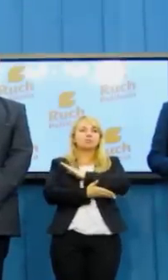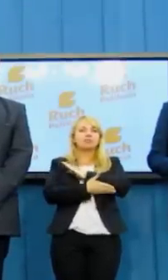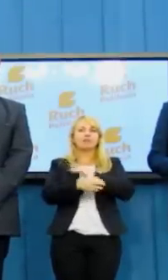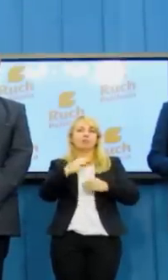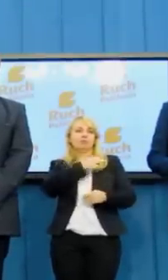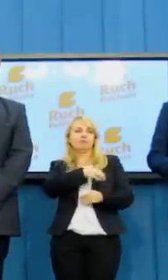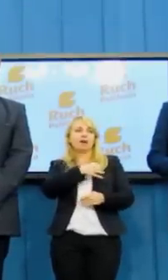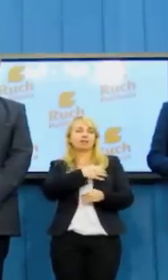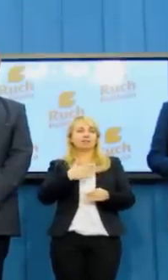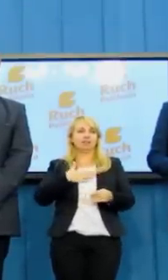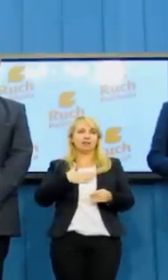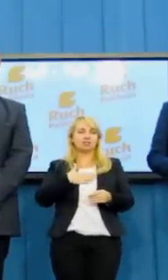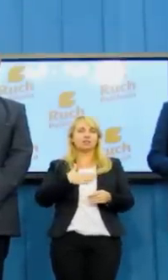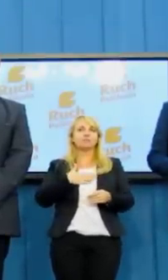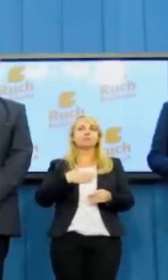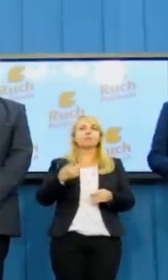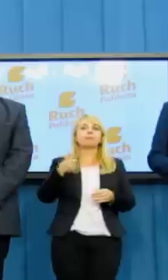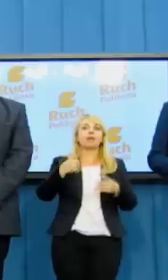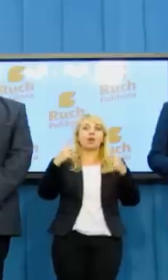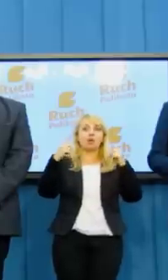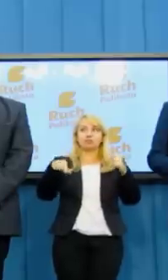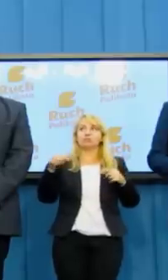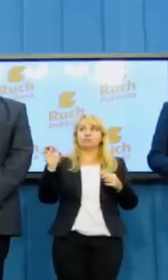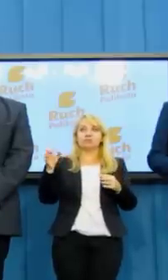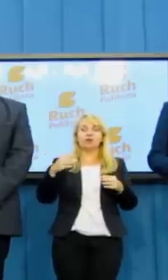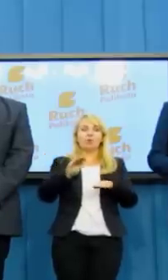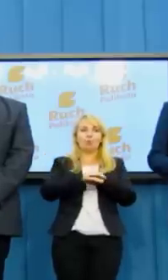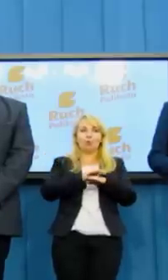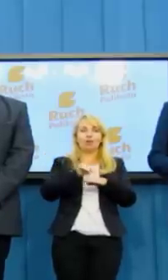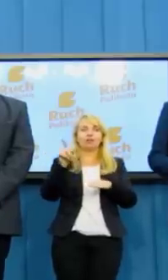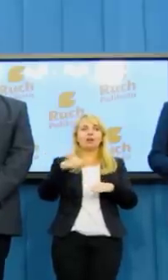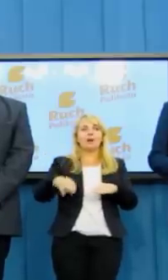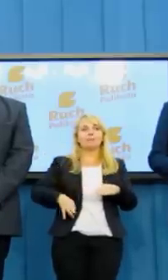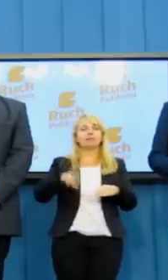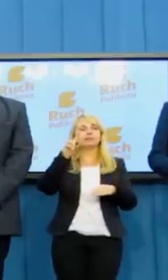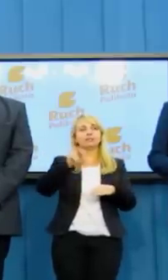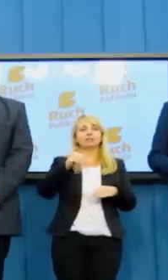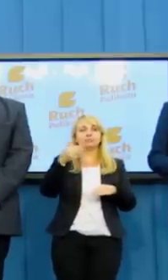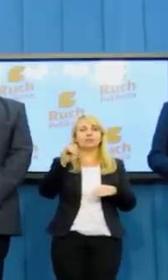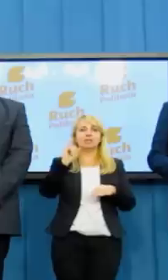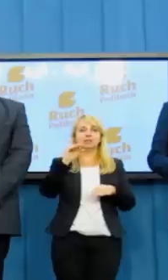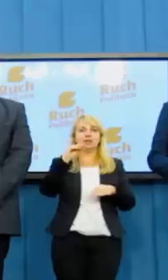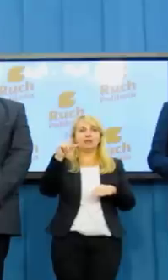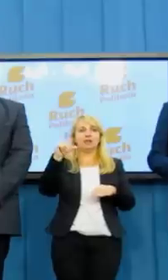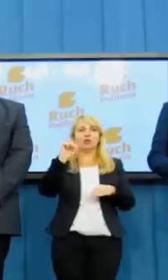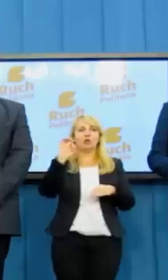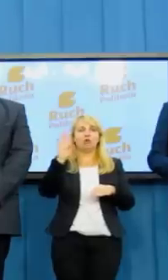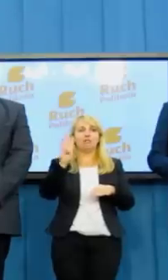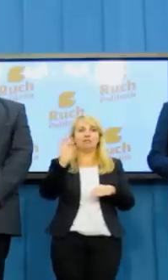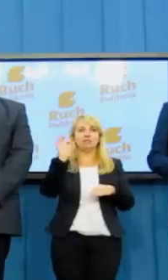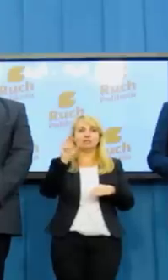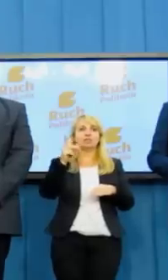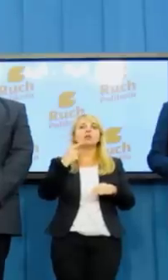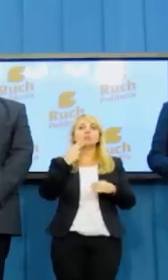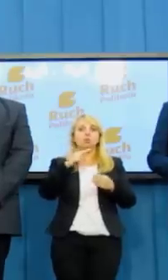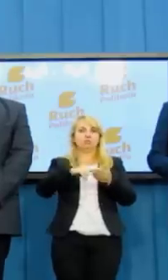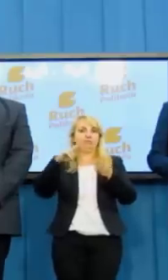obecny tutaj poseł Piotr Chmielowski nadzwyczaj honorowo i przyzwoicie zrzekł się